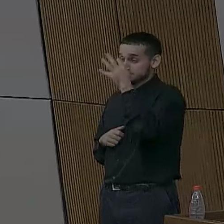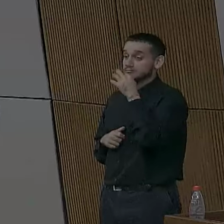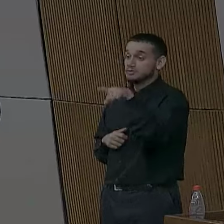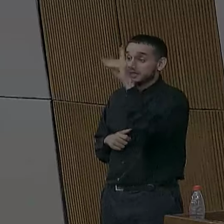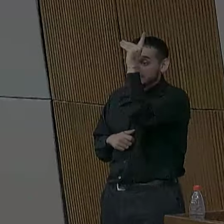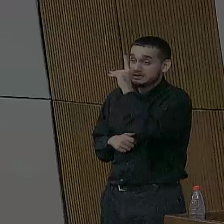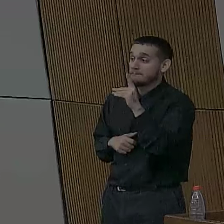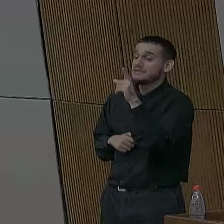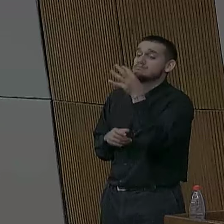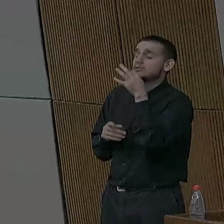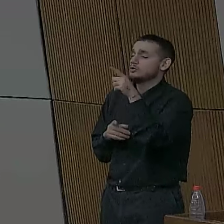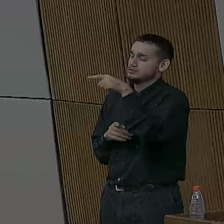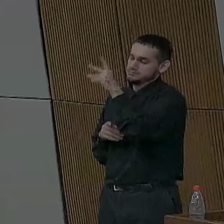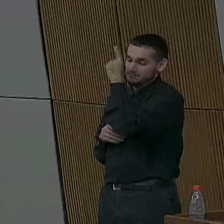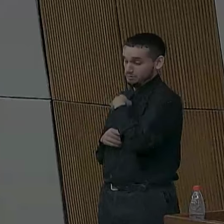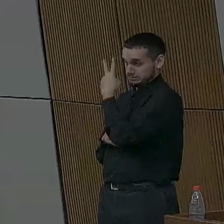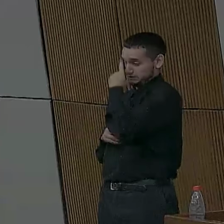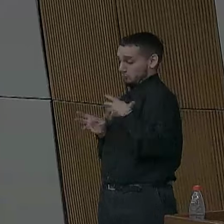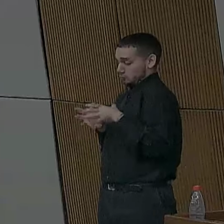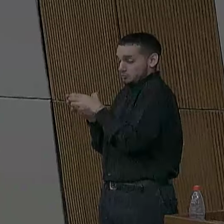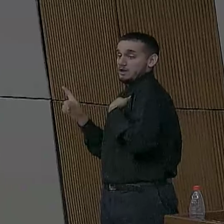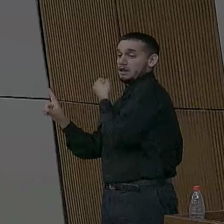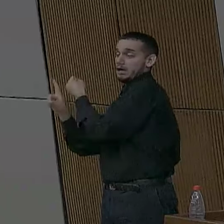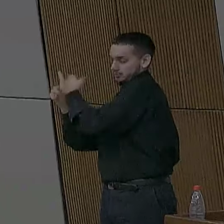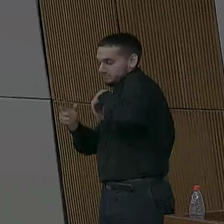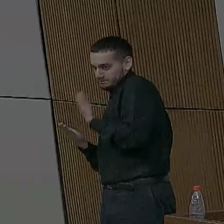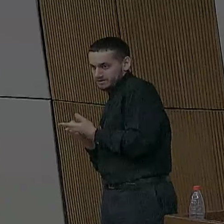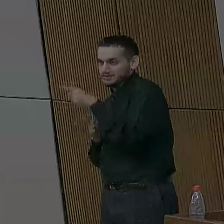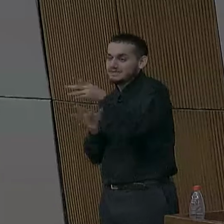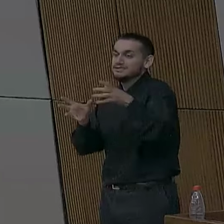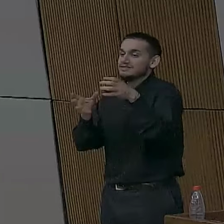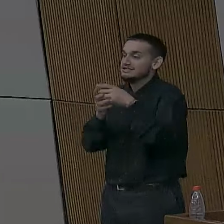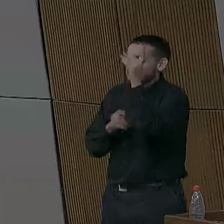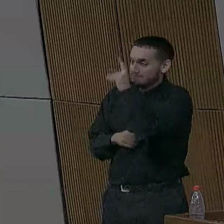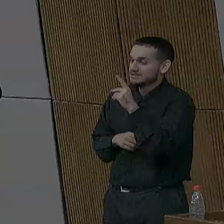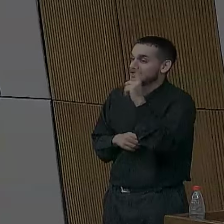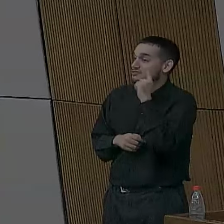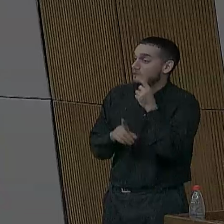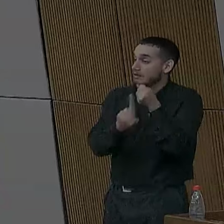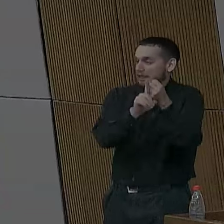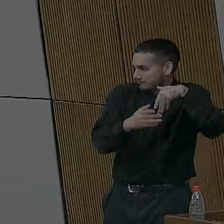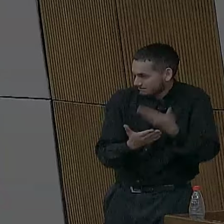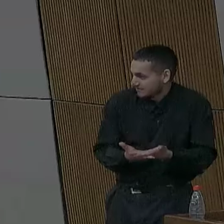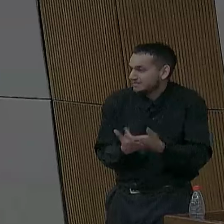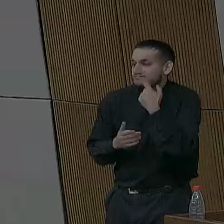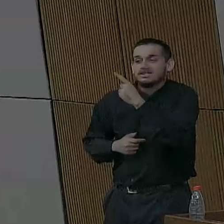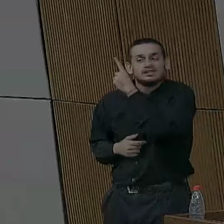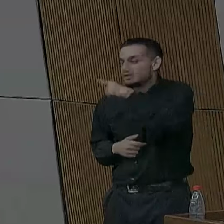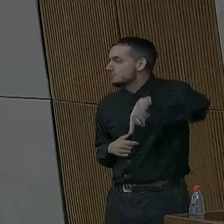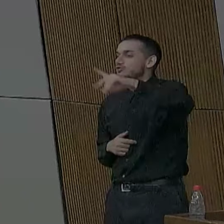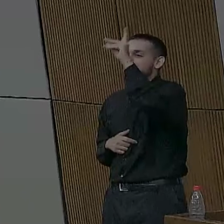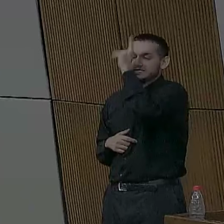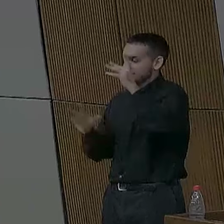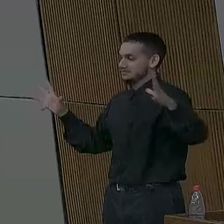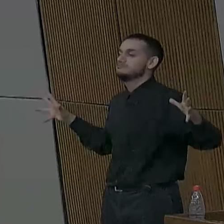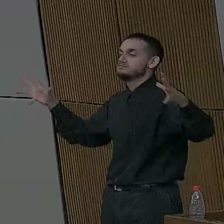forma individual y sectorizado no vamos a llegar a acciones concretas. Entonces, nada más eso, llamar a la